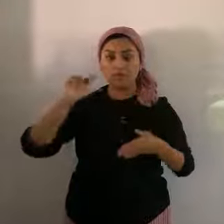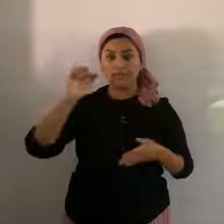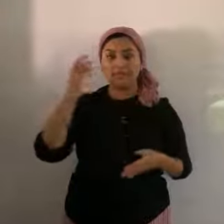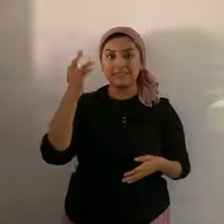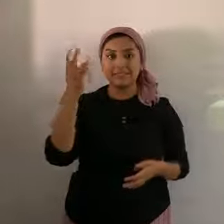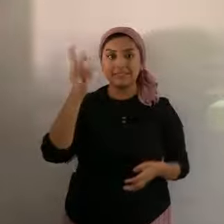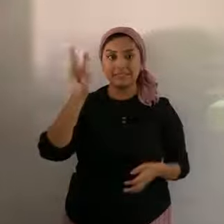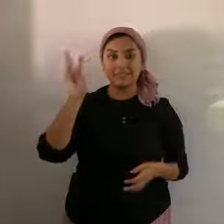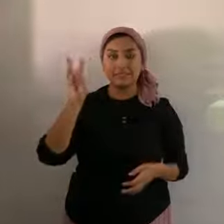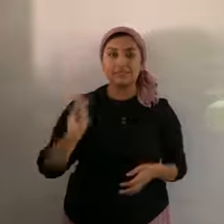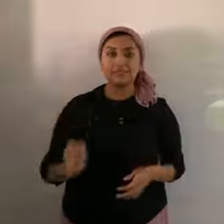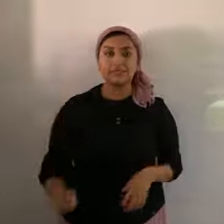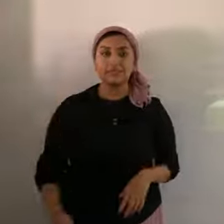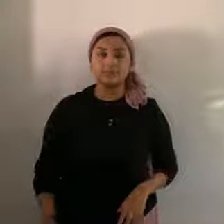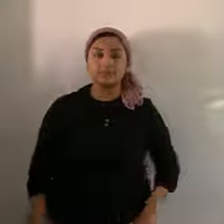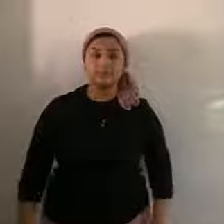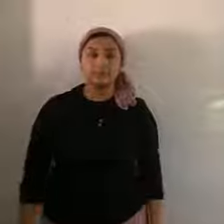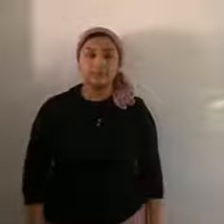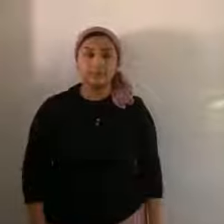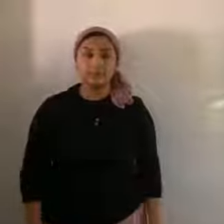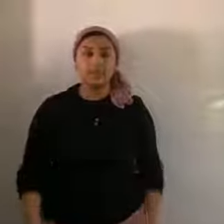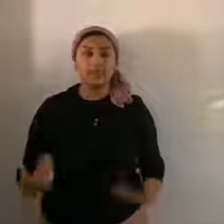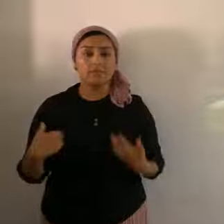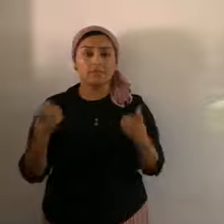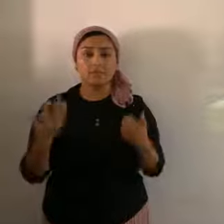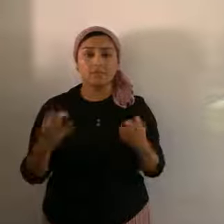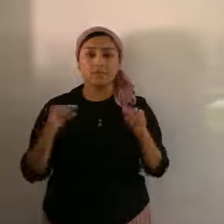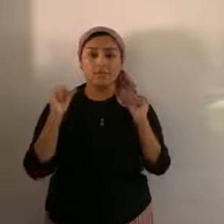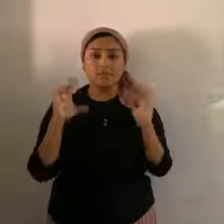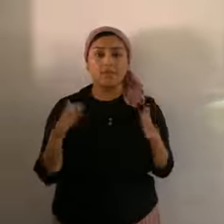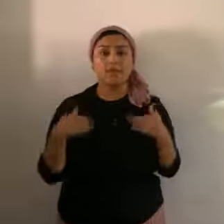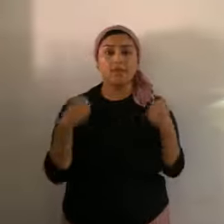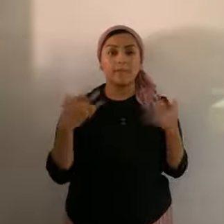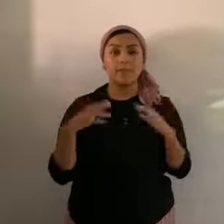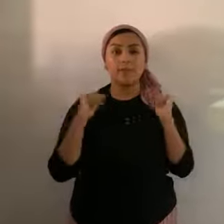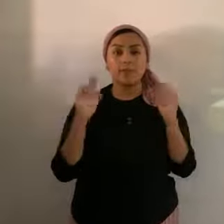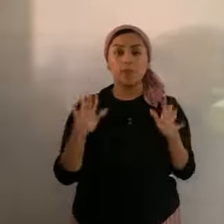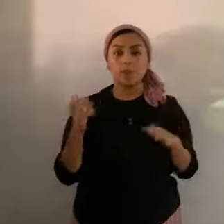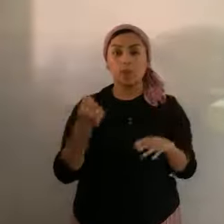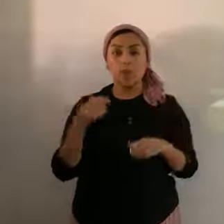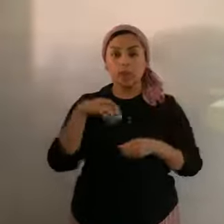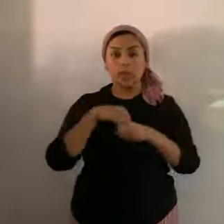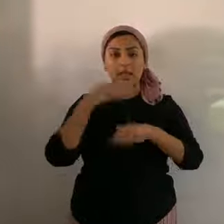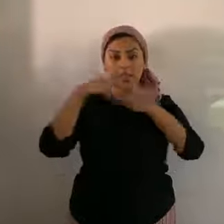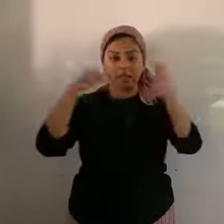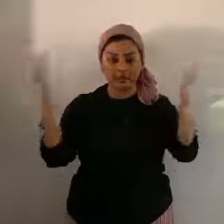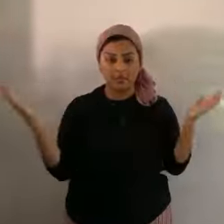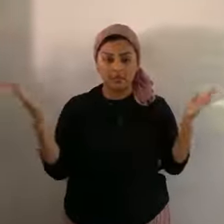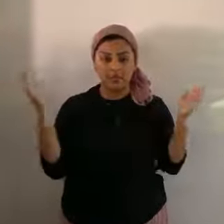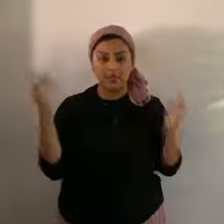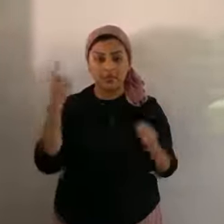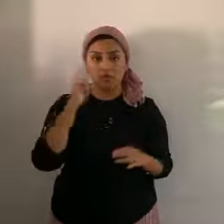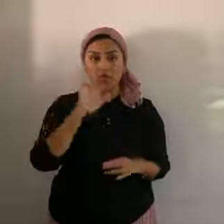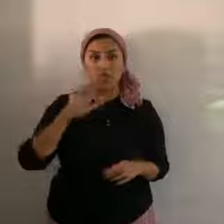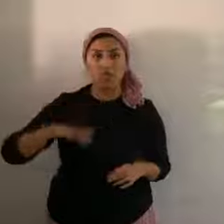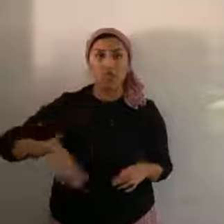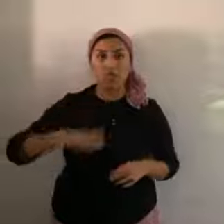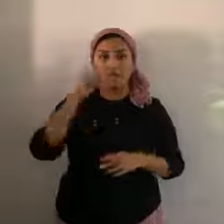16. Tiene muchas bendiciones. Hay muchas bendiciones retenidas en los cielos por tu falta de